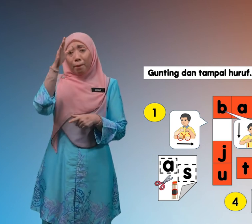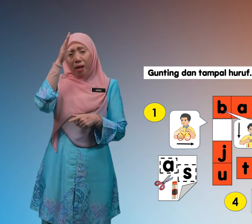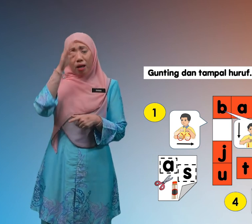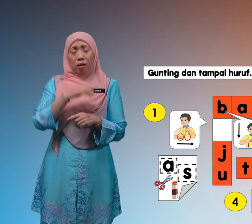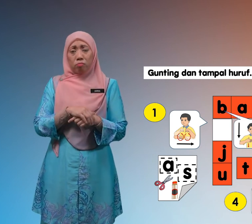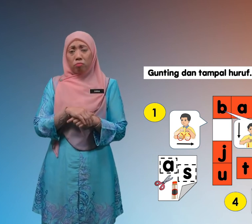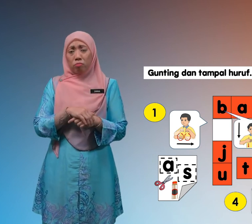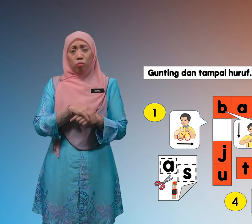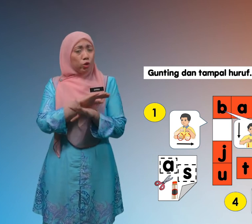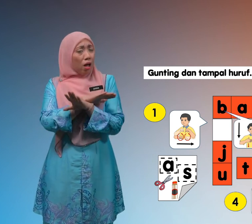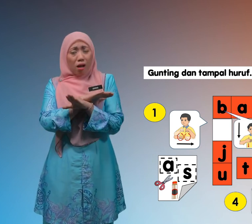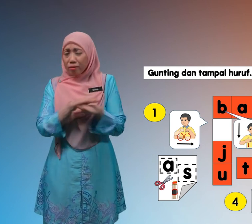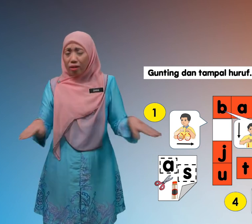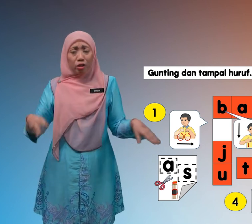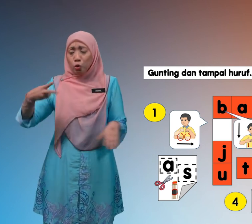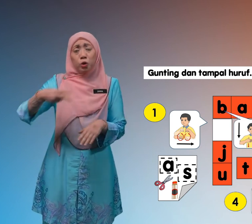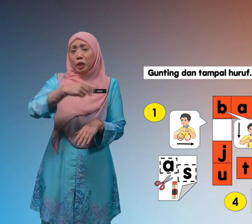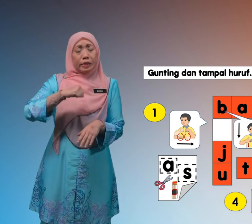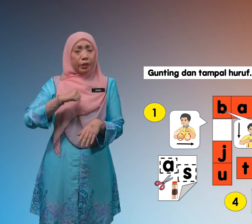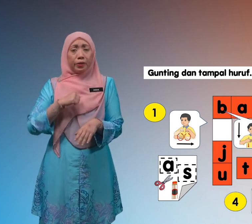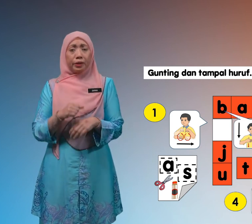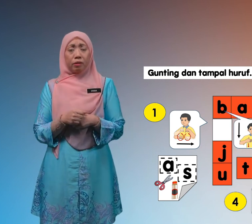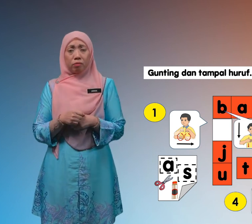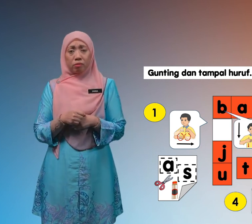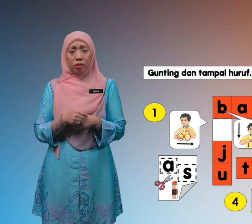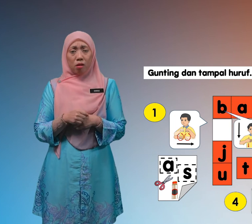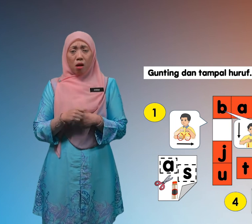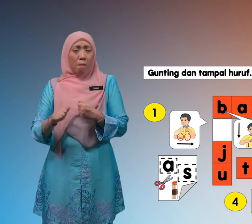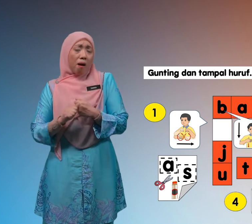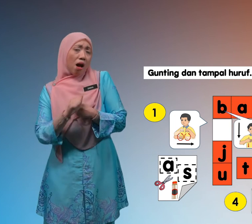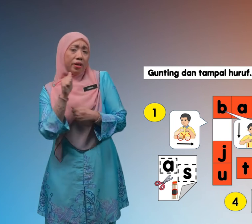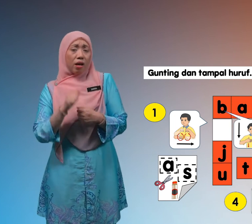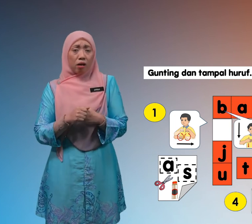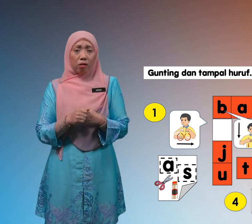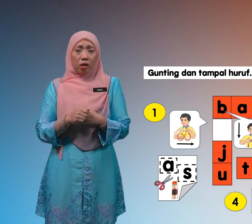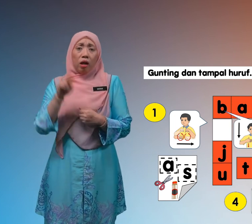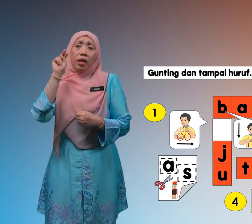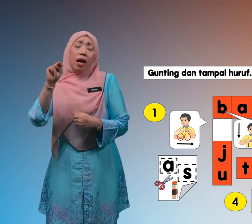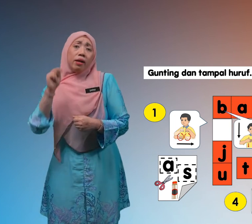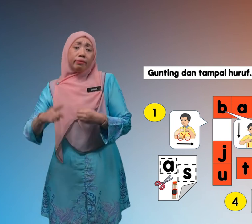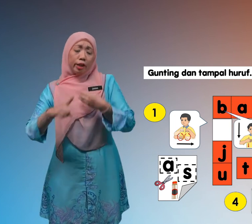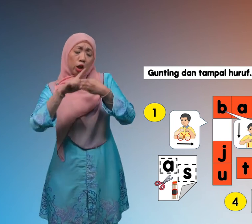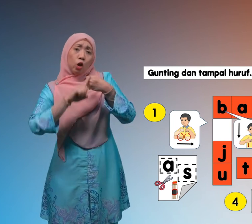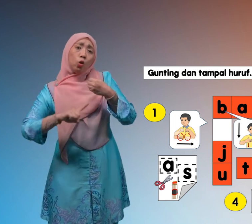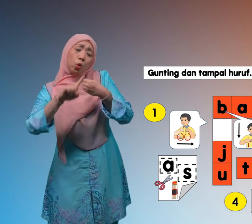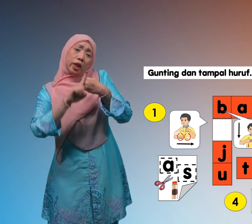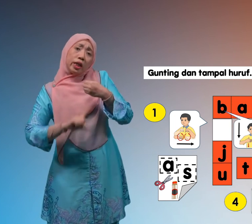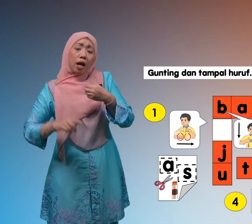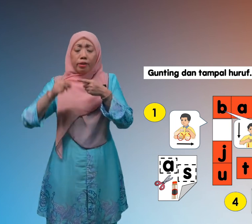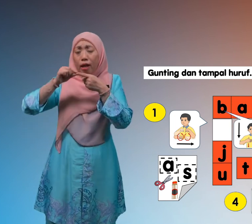bapa, jangan gunting sendiri. Bahaya, nanti luka